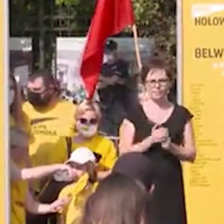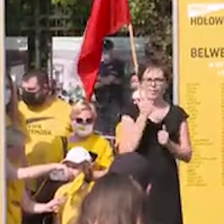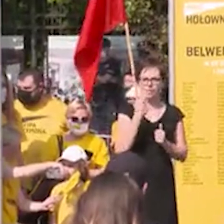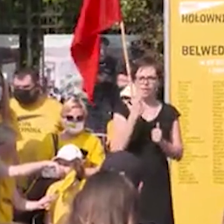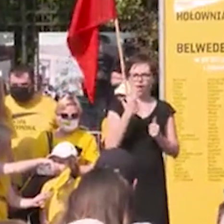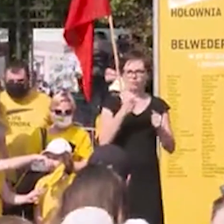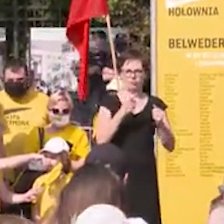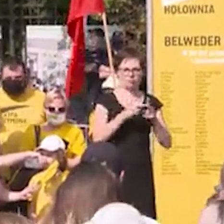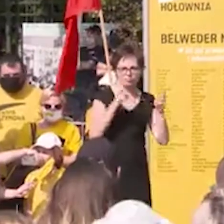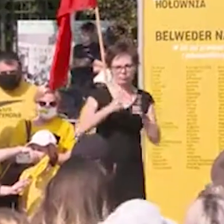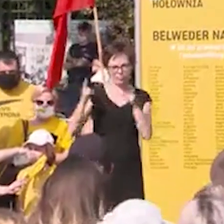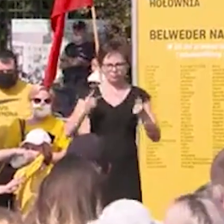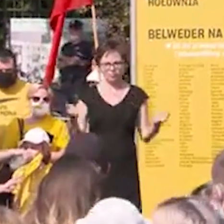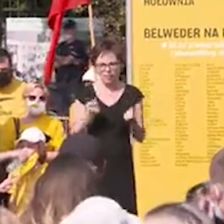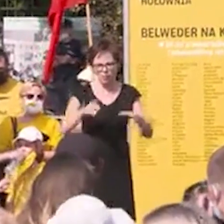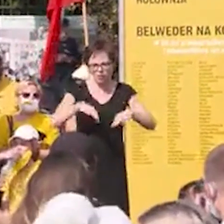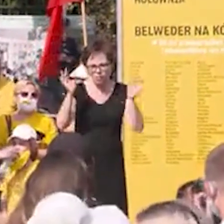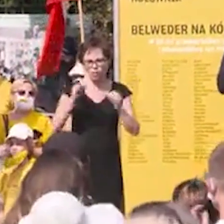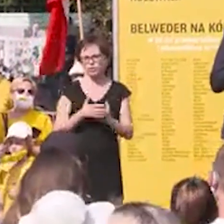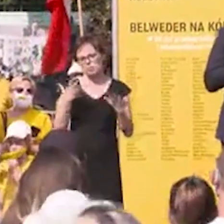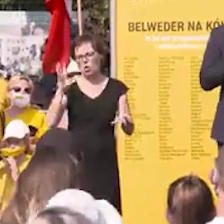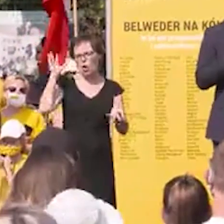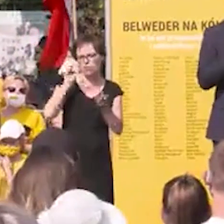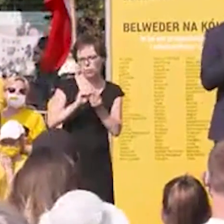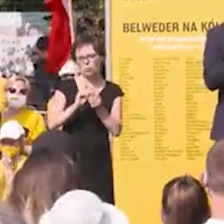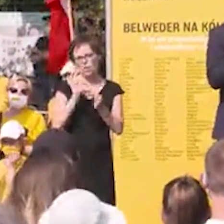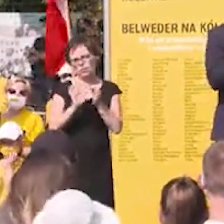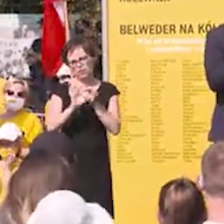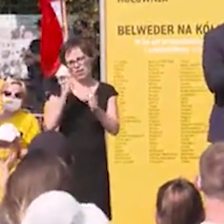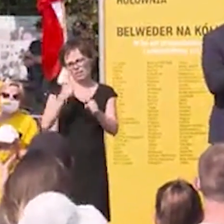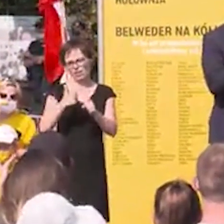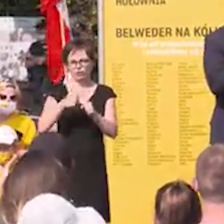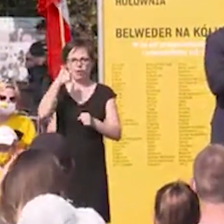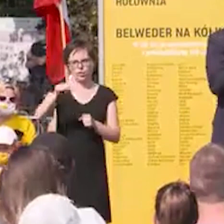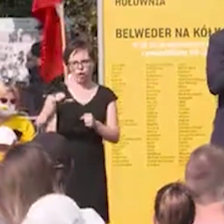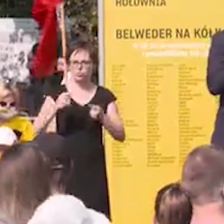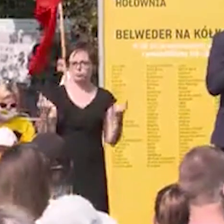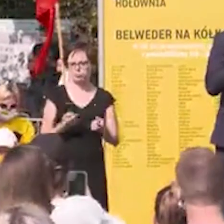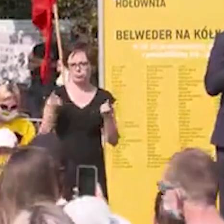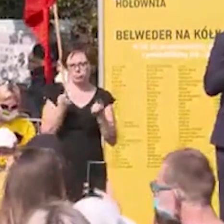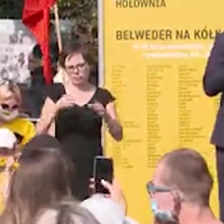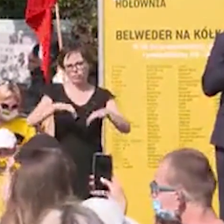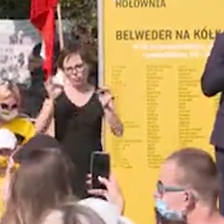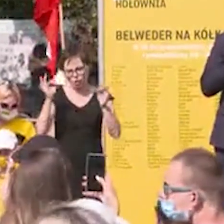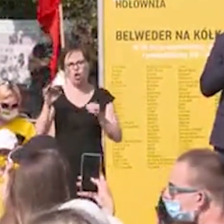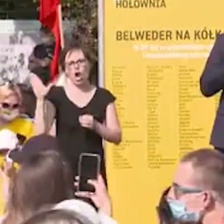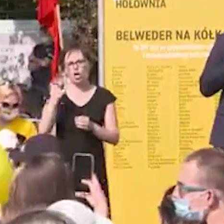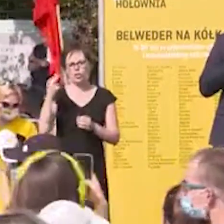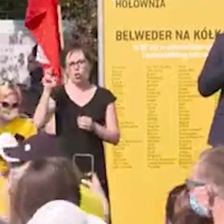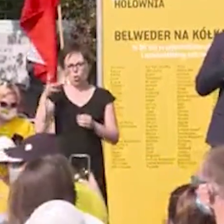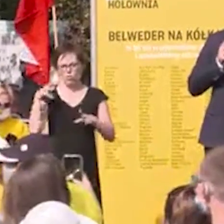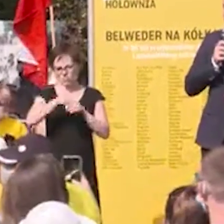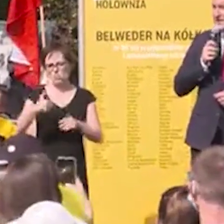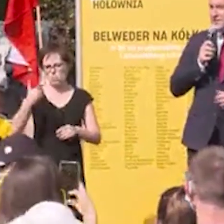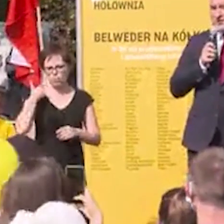wyborcze. Ta w sumie policzyliśmy 20 tygodni. 20 tygodni kampanii, w której brał udział Szymon